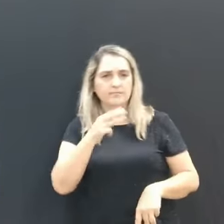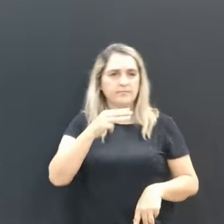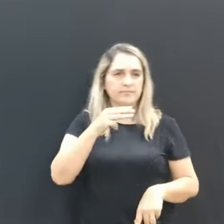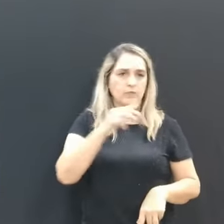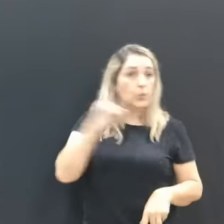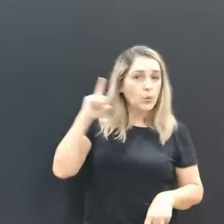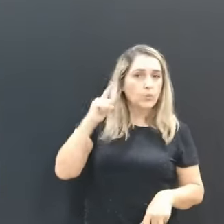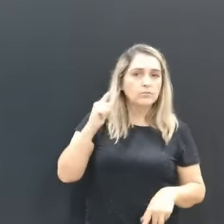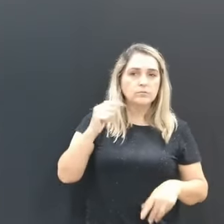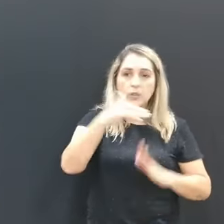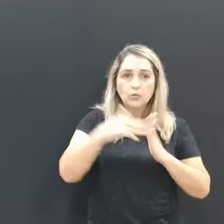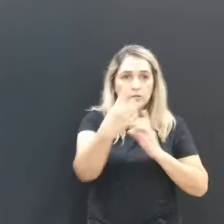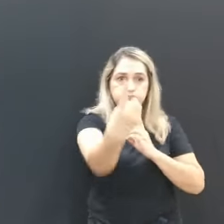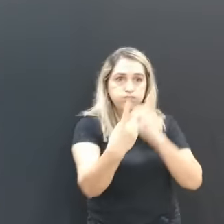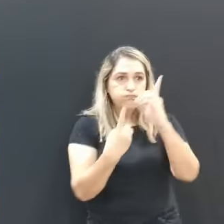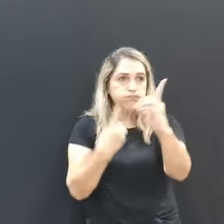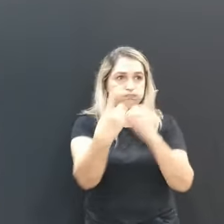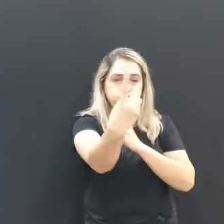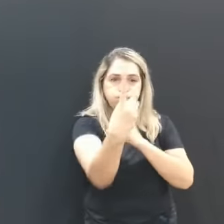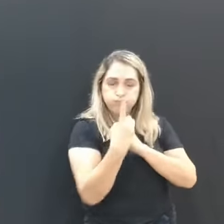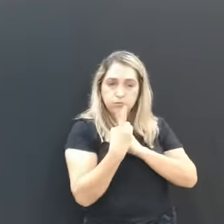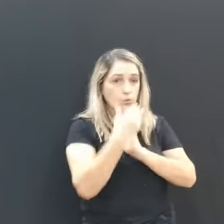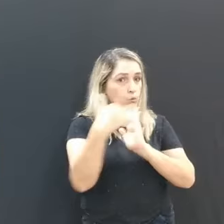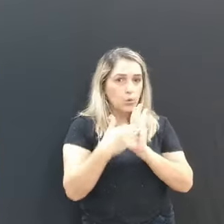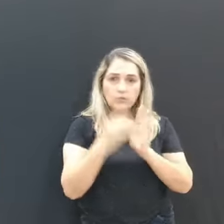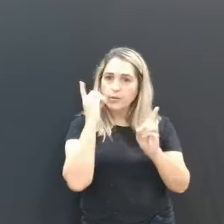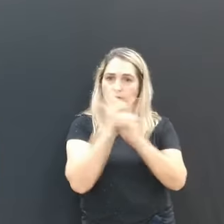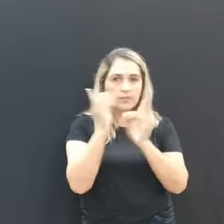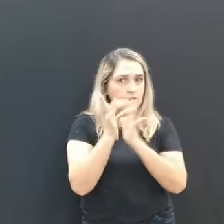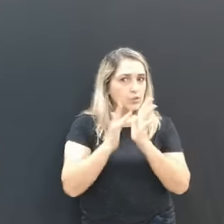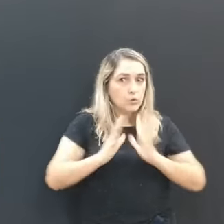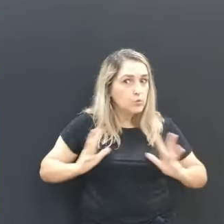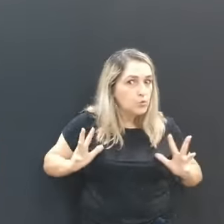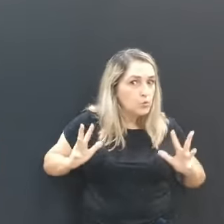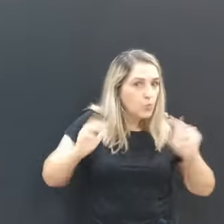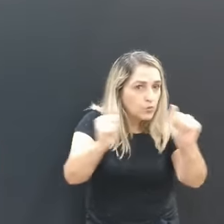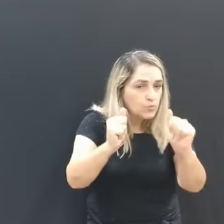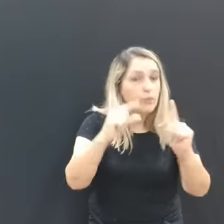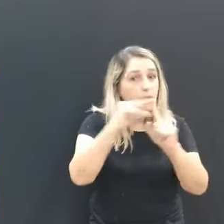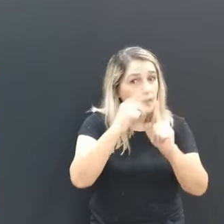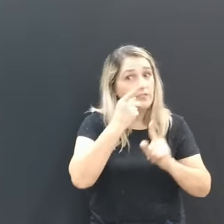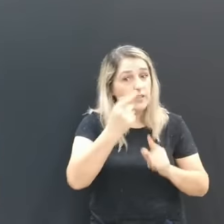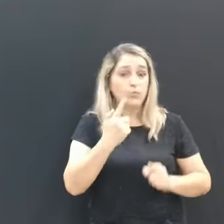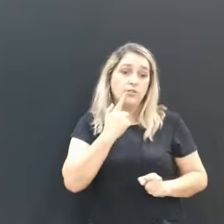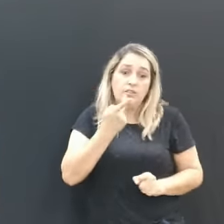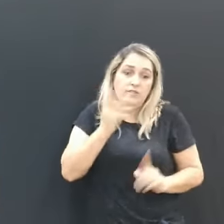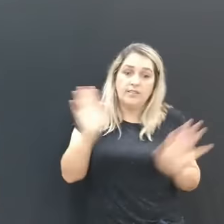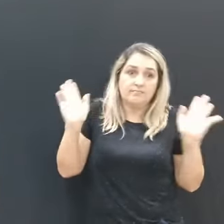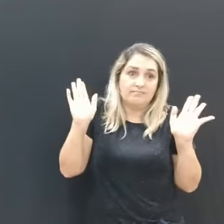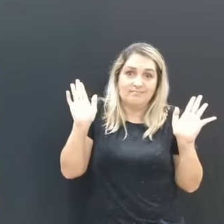A Nilde, a Fran, a Lu, a Michele, a Rosemary, todos nós, o Senhor vai chamar por